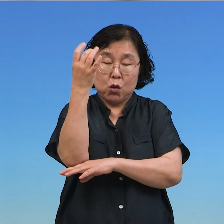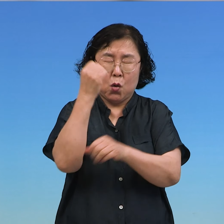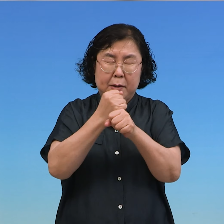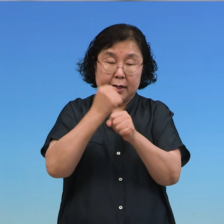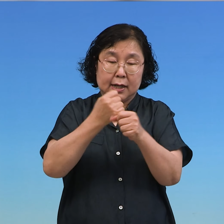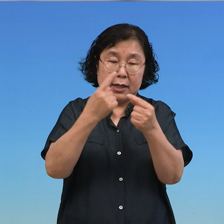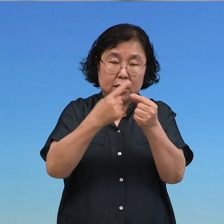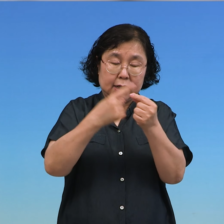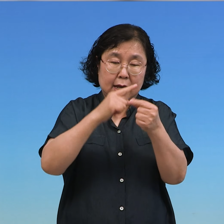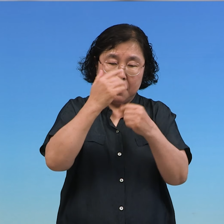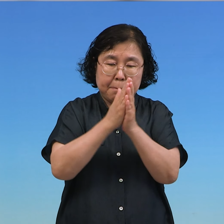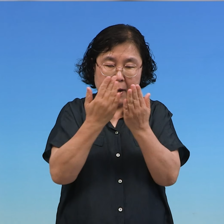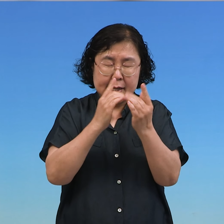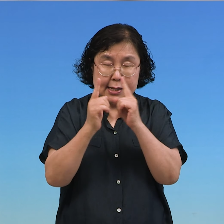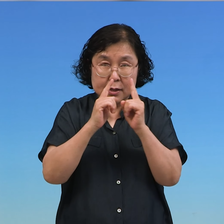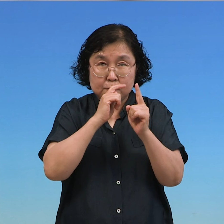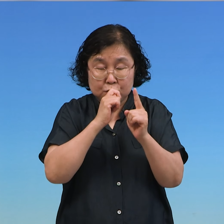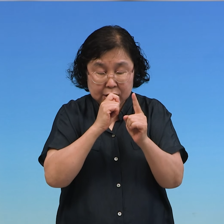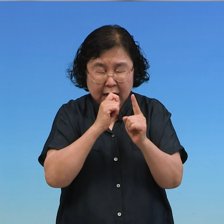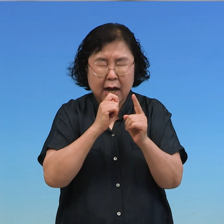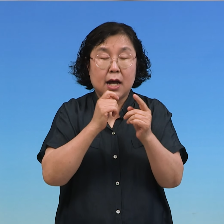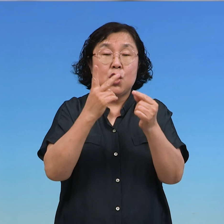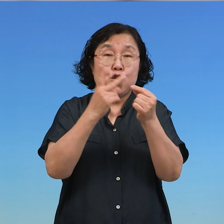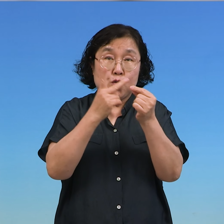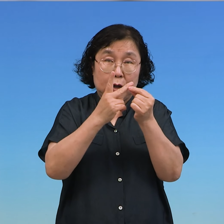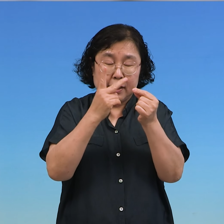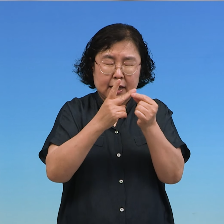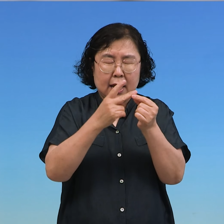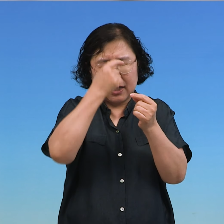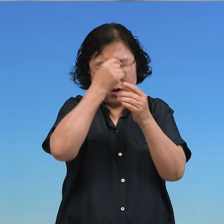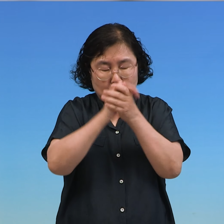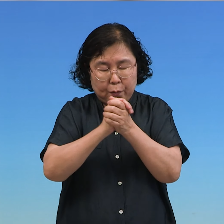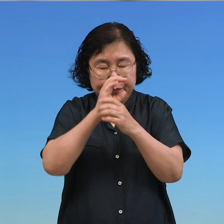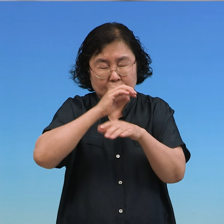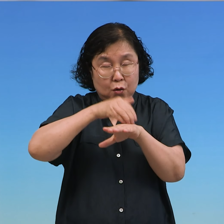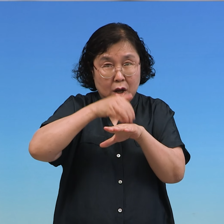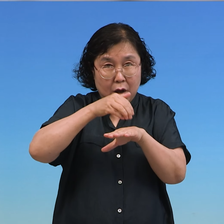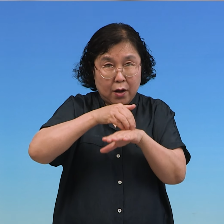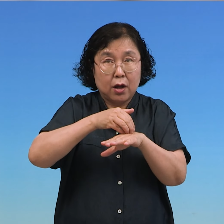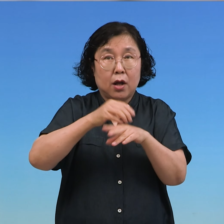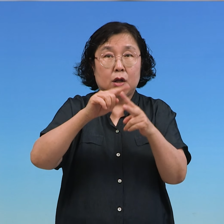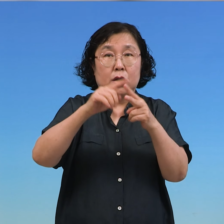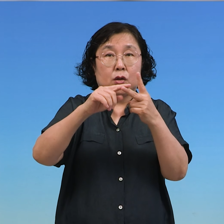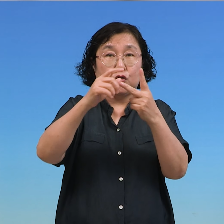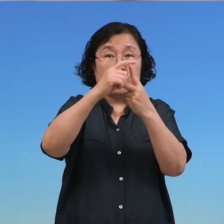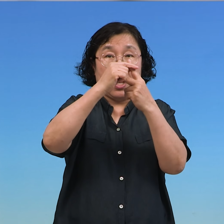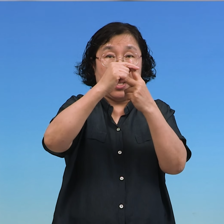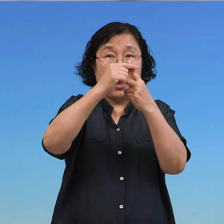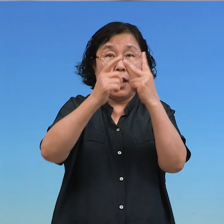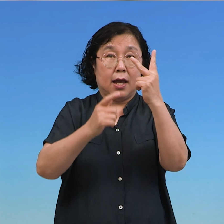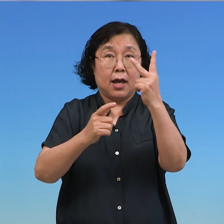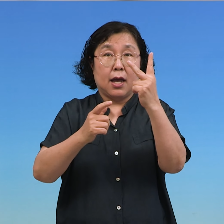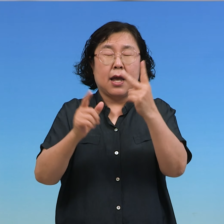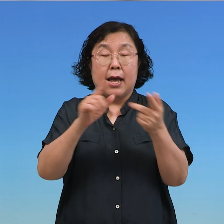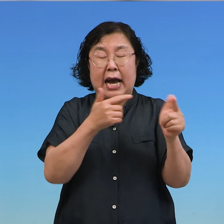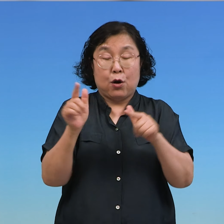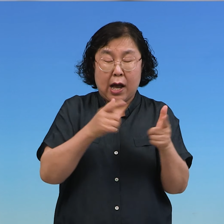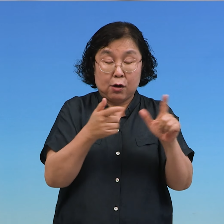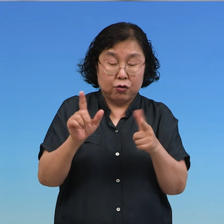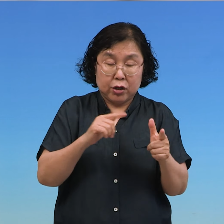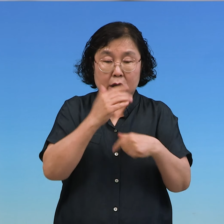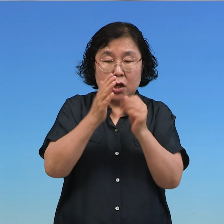두 번째 기도 훈련 이거는 기초 중에 기초입니다 하셔야 됩니다 여러분 내가 또 이것도 손에 듭니다 하루